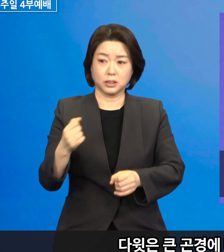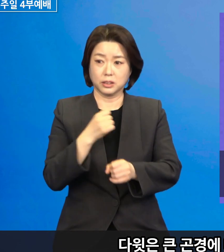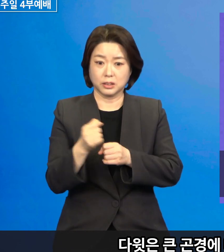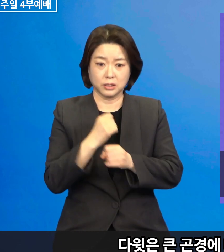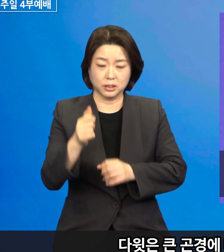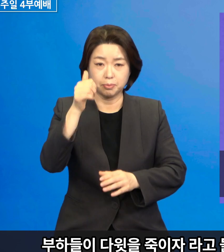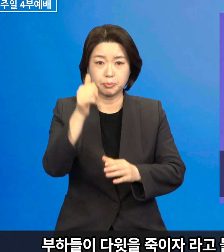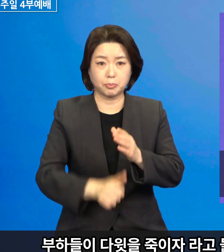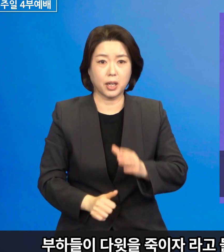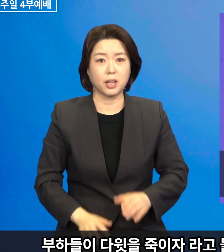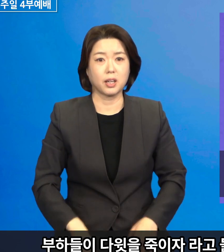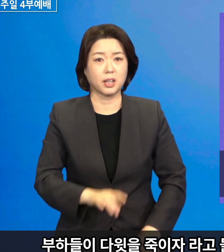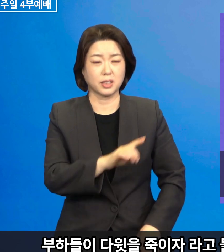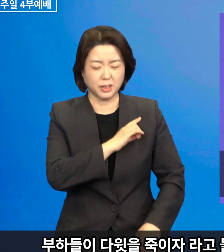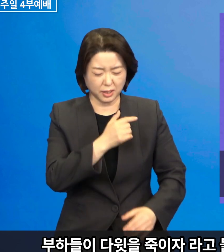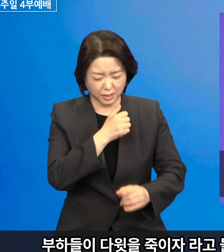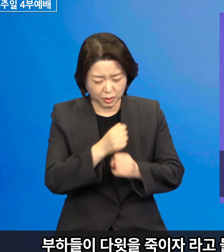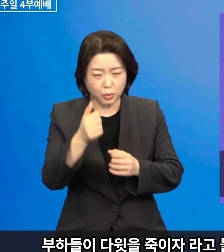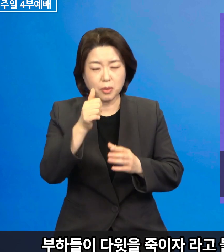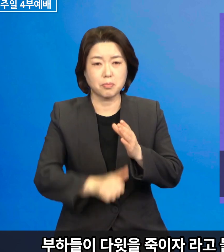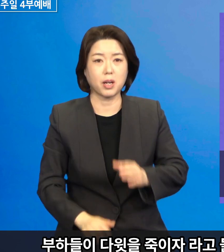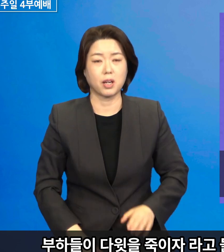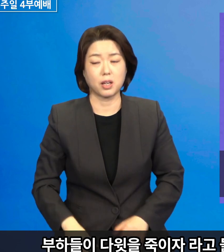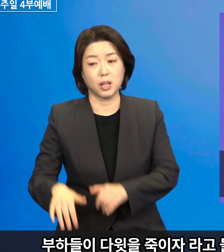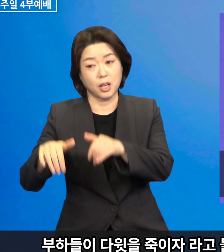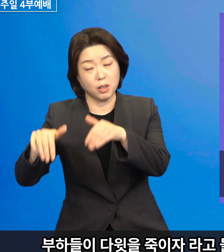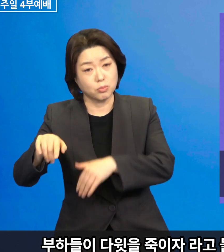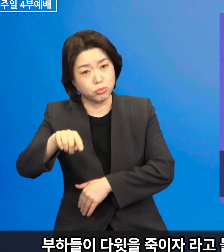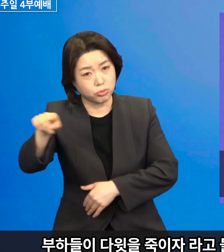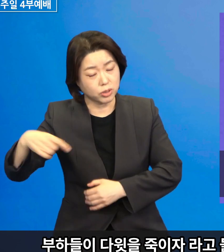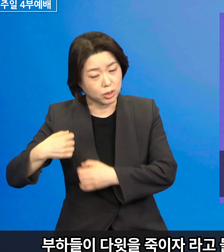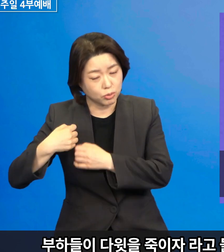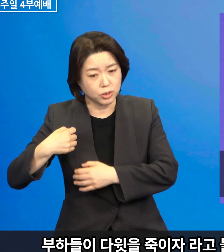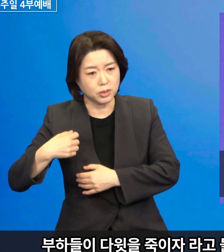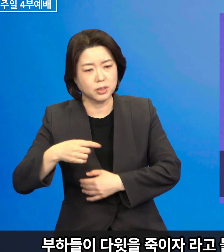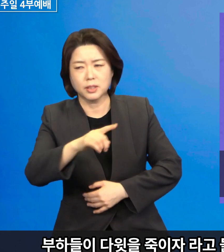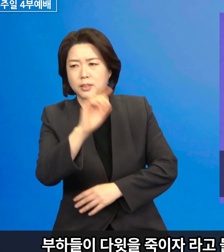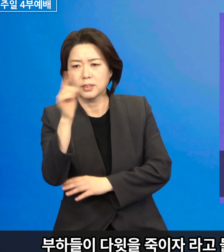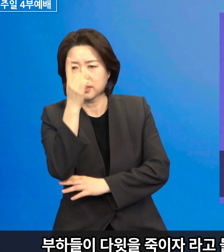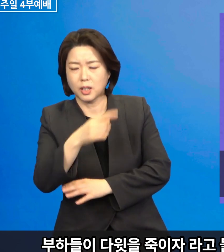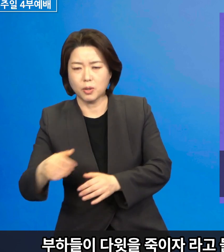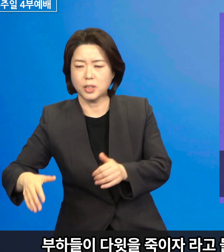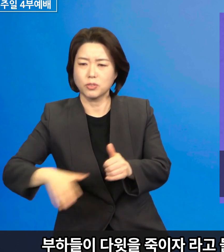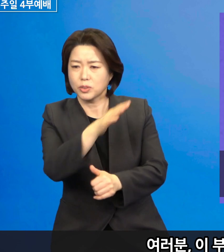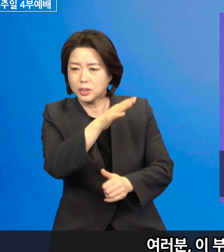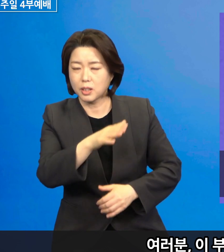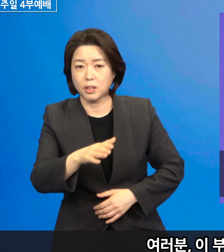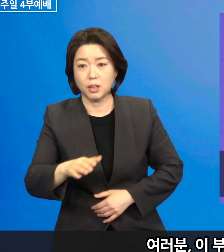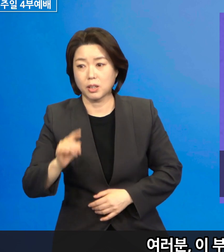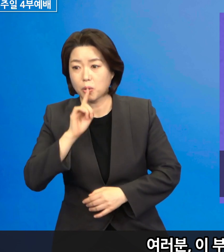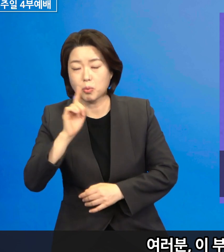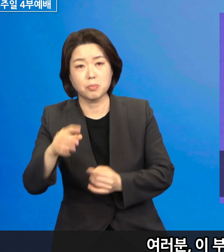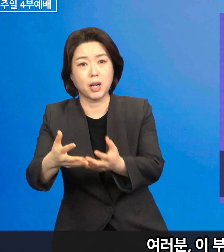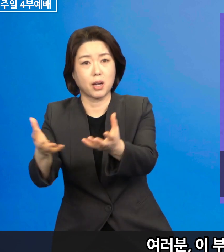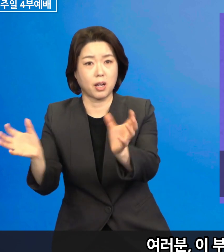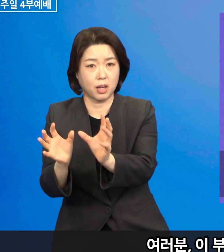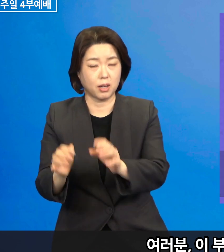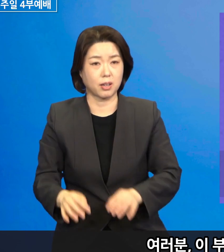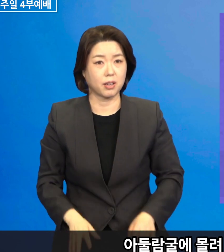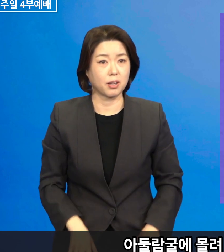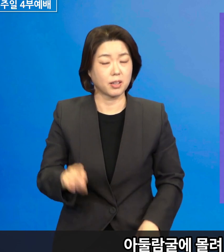공경. 부하들이 다윗을 죽이자라고 돌을 치자고 그렇게 외치는 거예요. 여러분, 이 부하들이